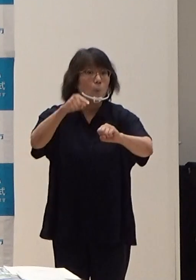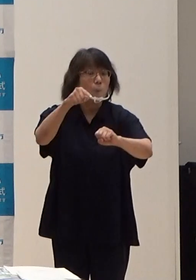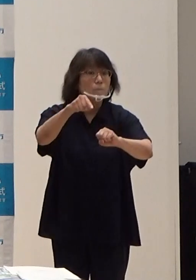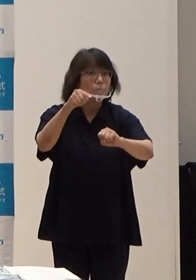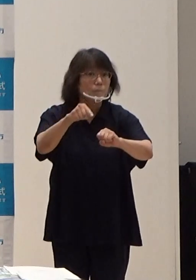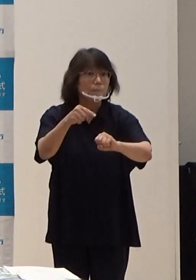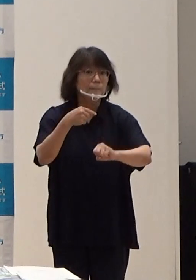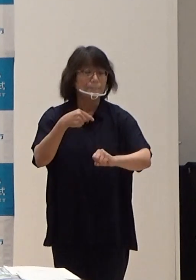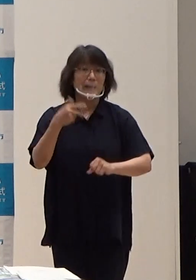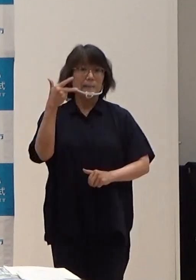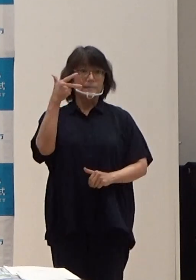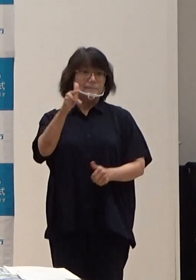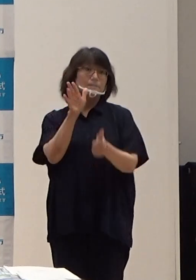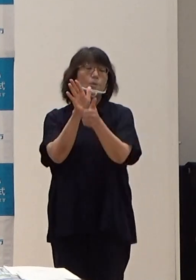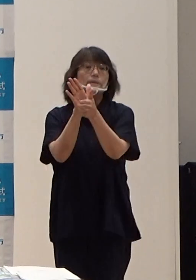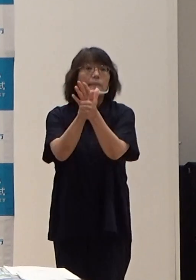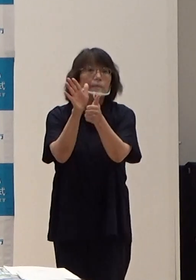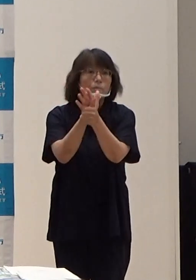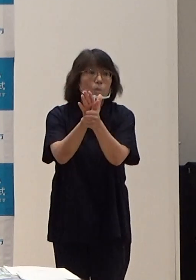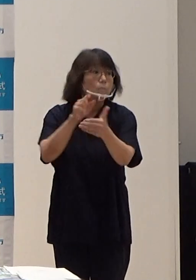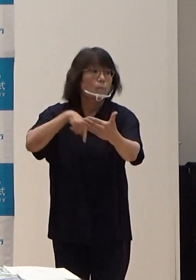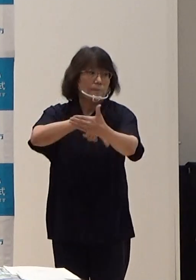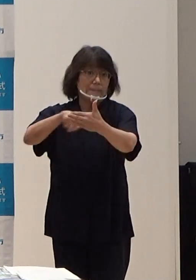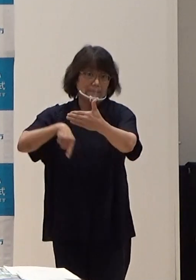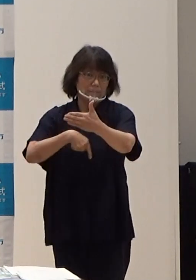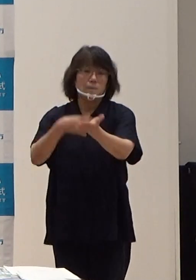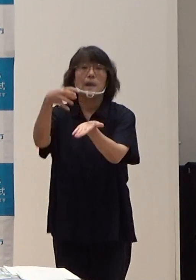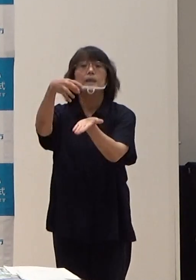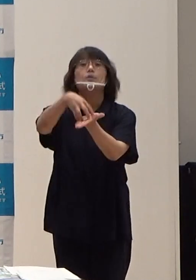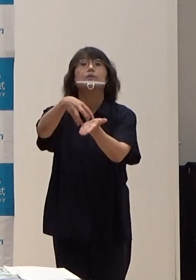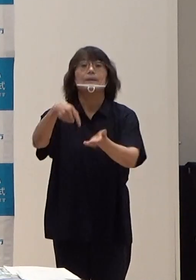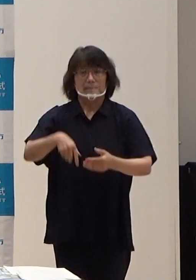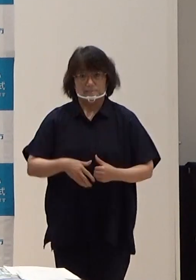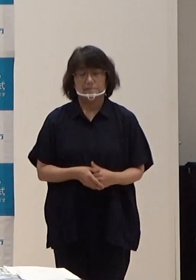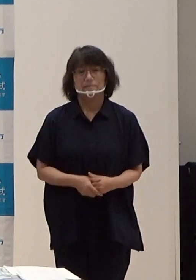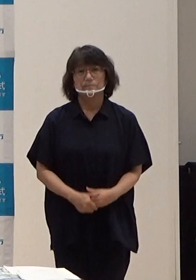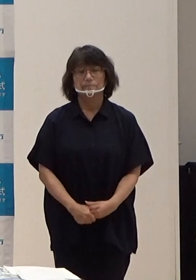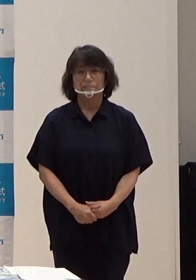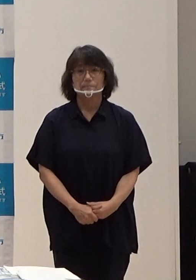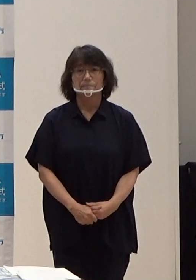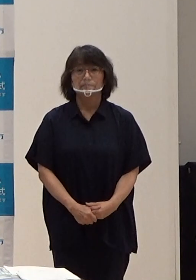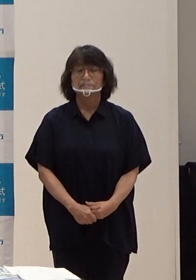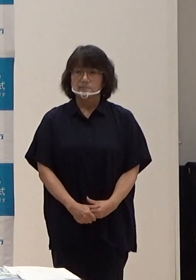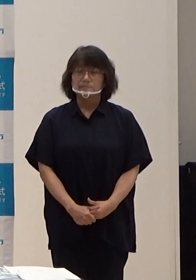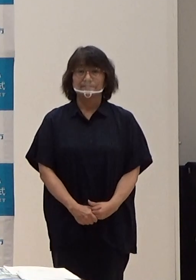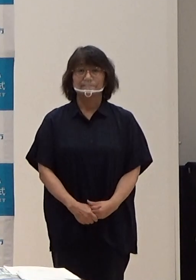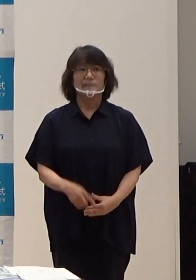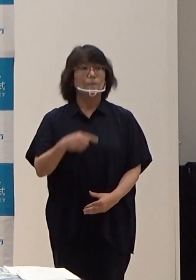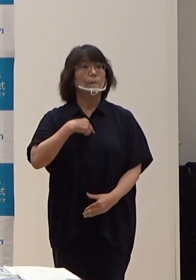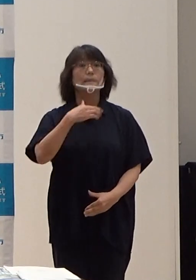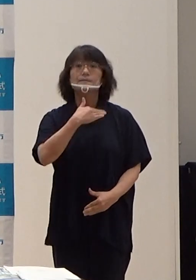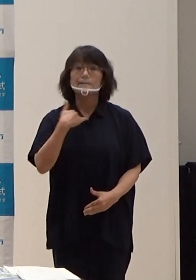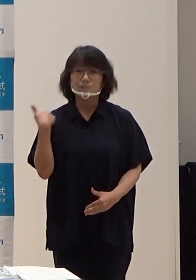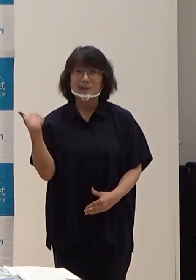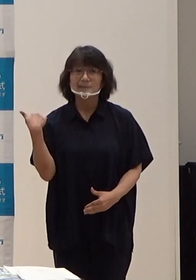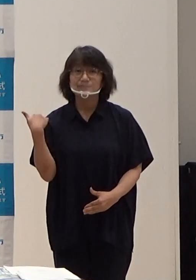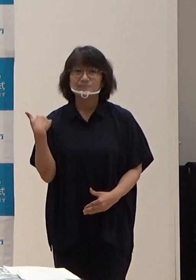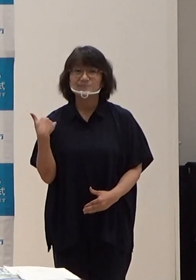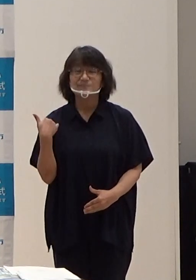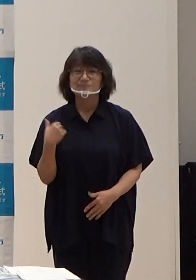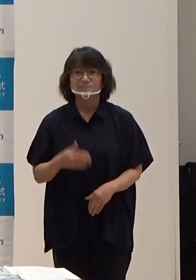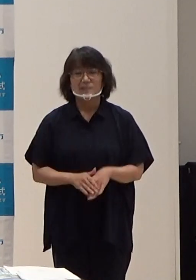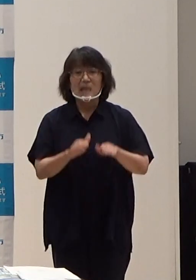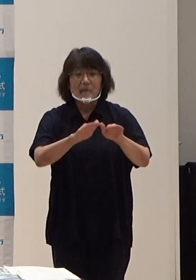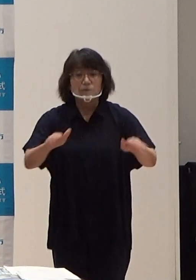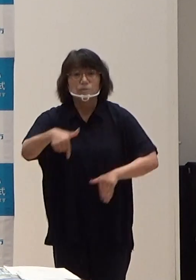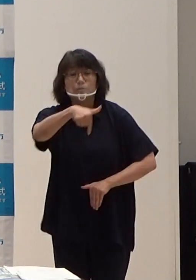対応させていただくかということの表でございます。なお私どもといたしましては、これは子ども部が